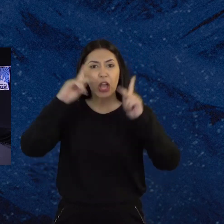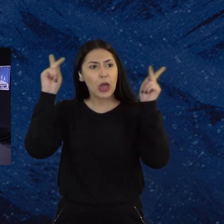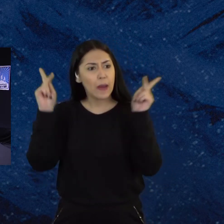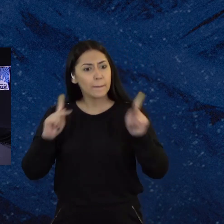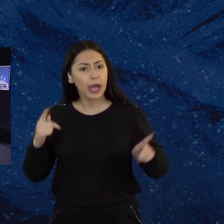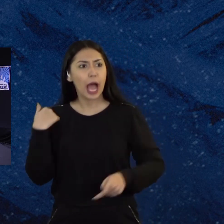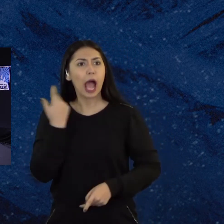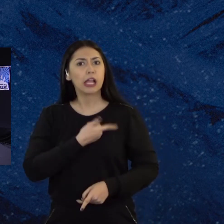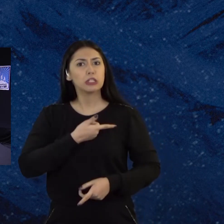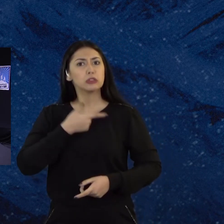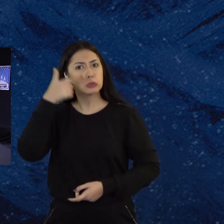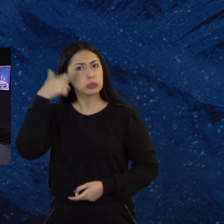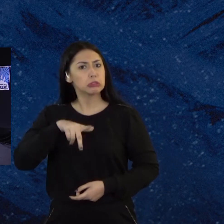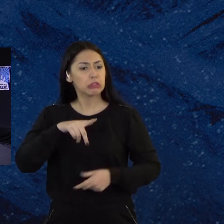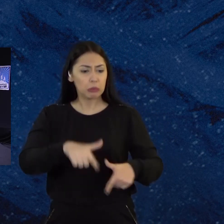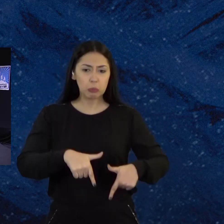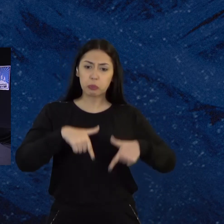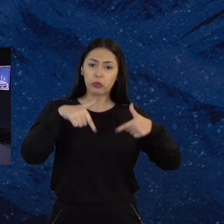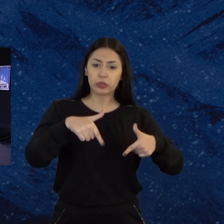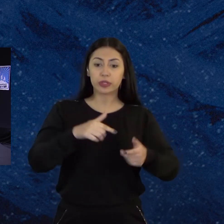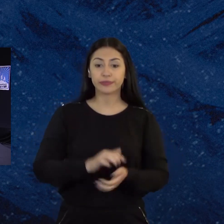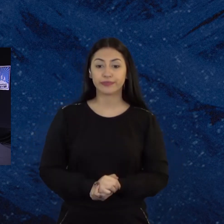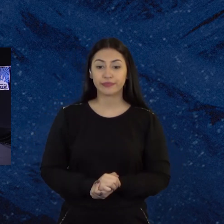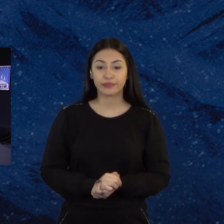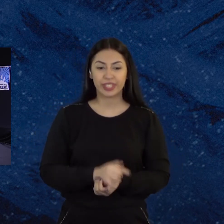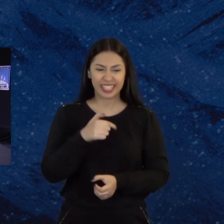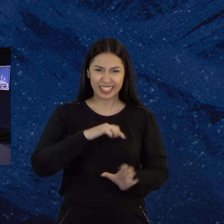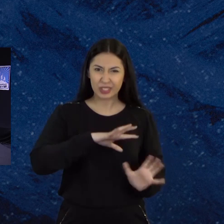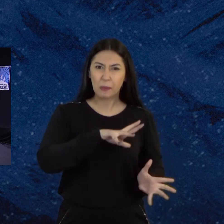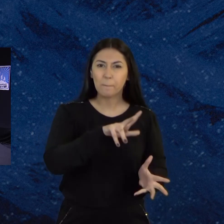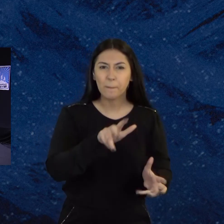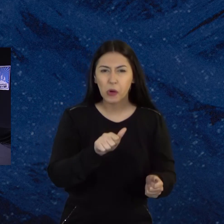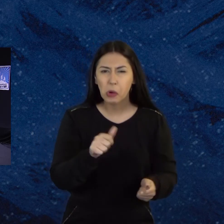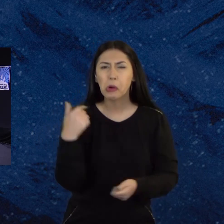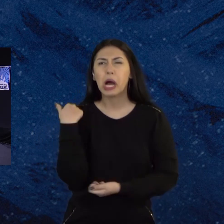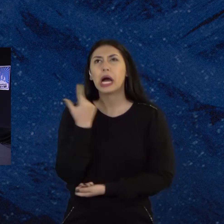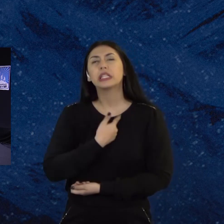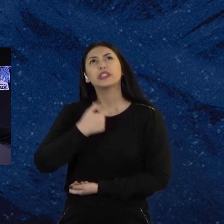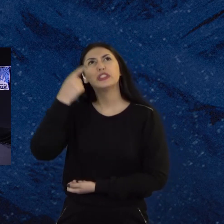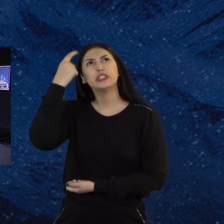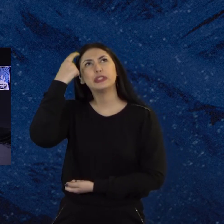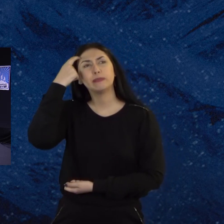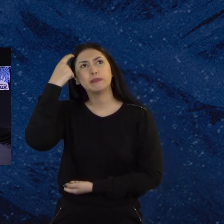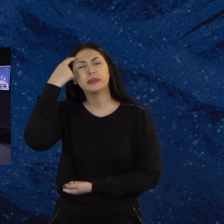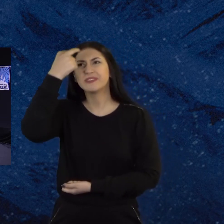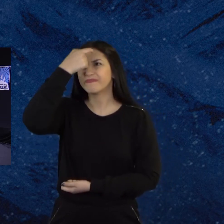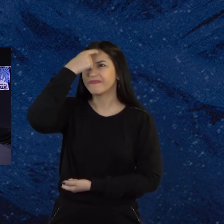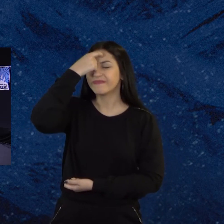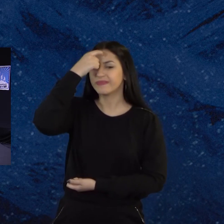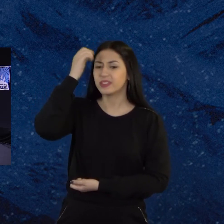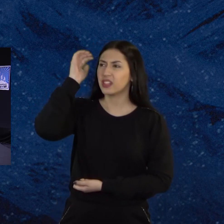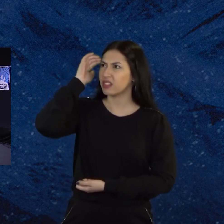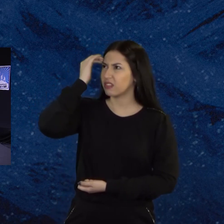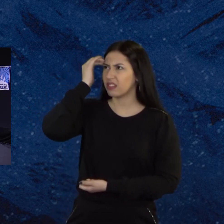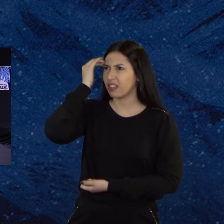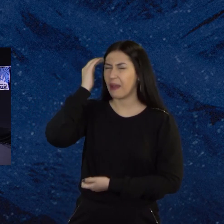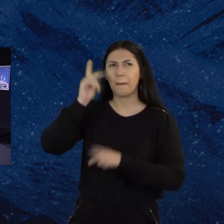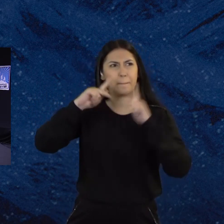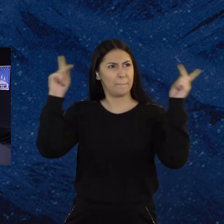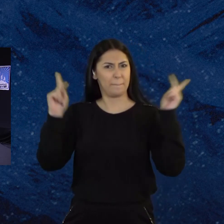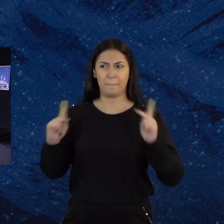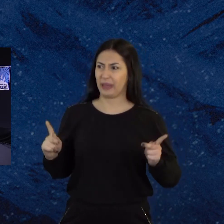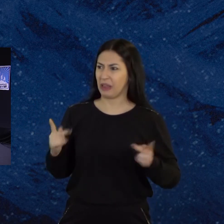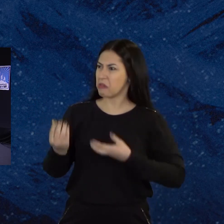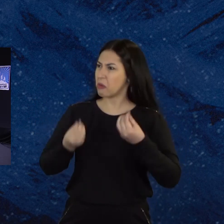lutar. No mundo, nosso raciocínio, não, a gente não entende isso, né? Paz para lutar? Ou você